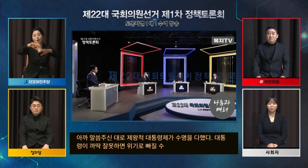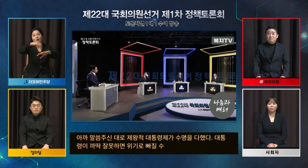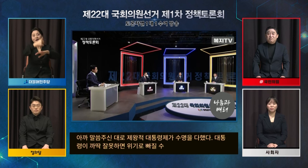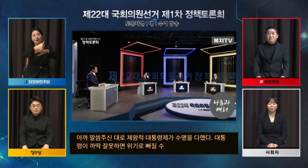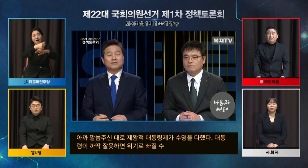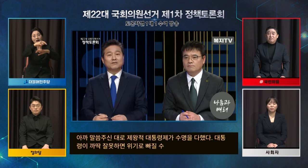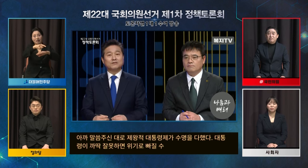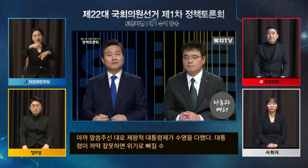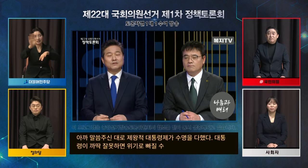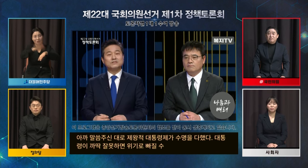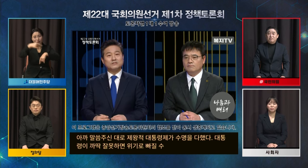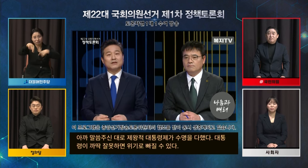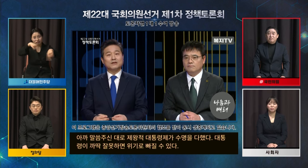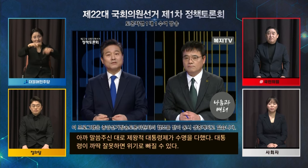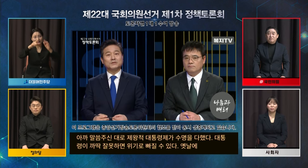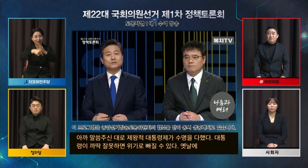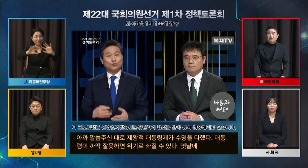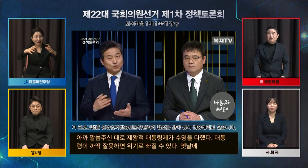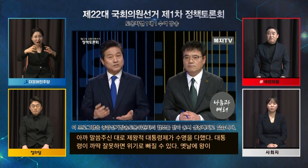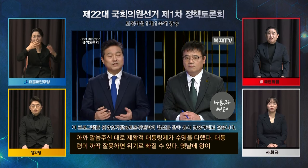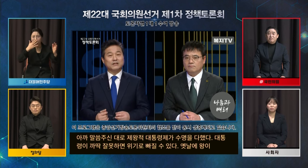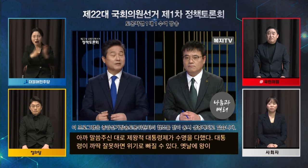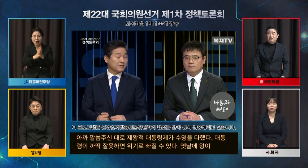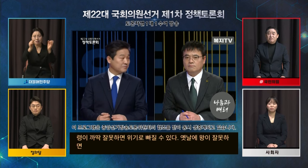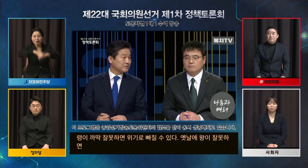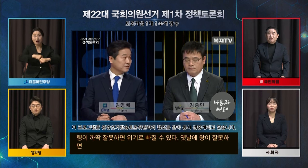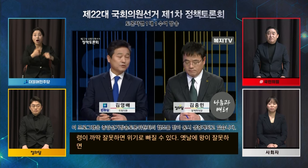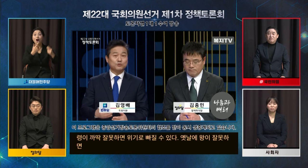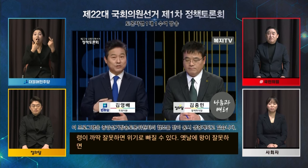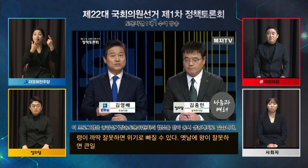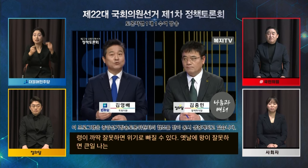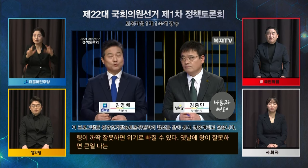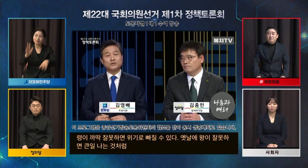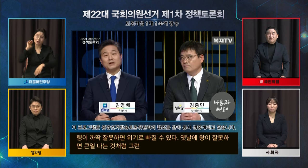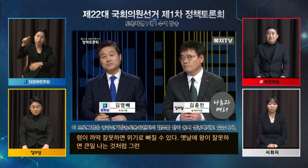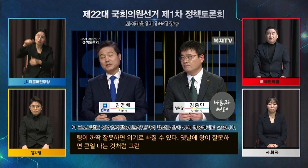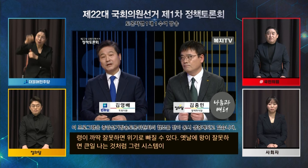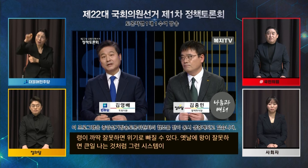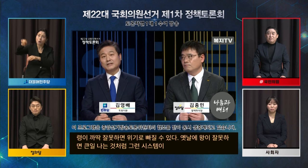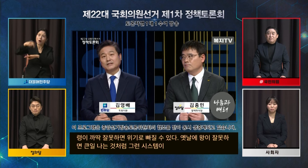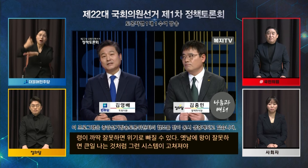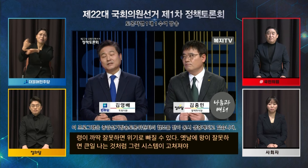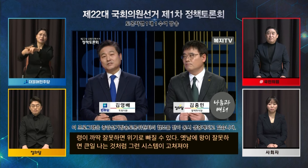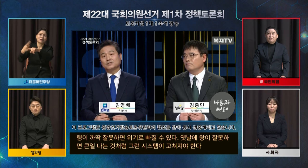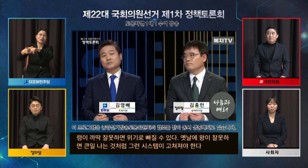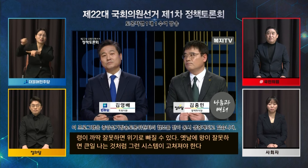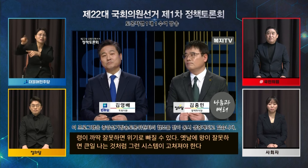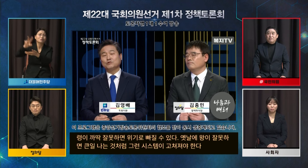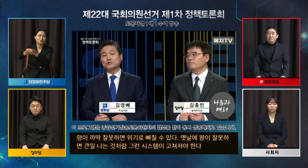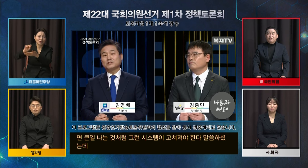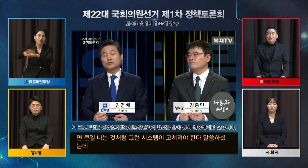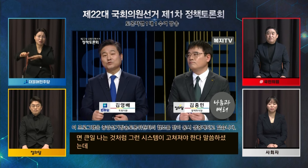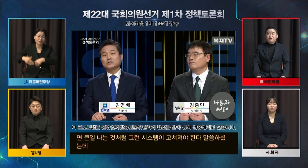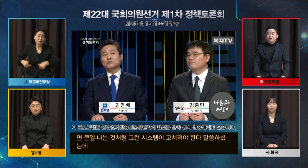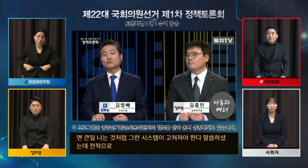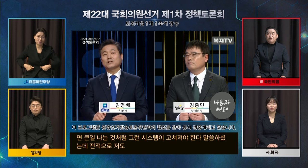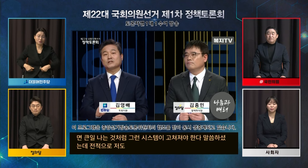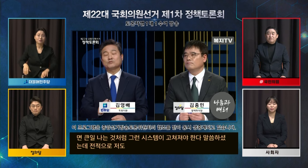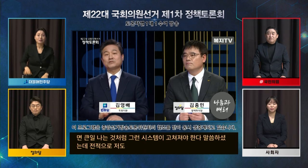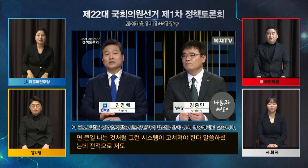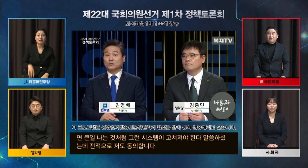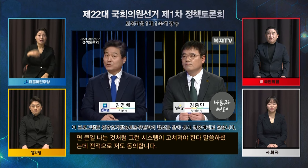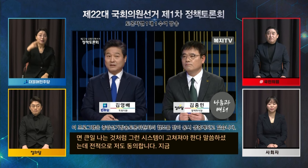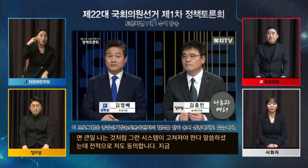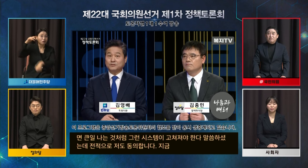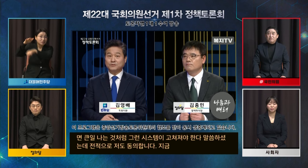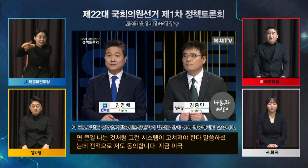그런 시스템이 고쳐져야 된다 이렇게 말씀하셨는데 저도 전적으로 동의를 합니다. 지금 미국식 대통령제와 우리나라